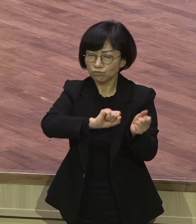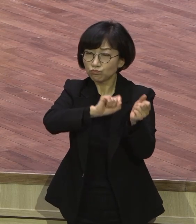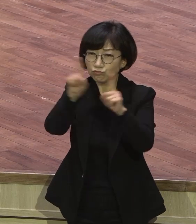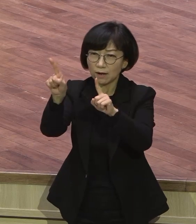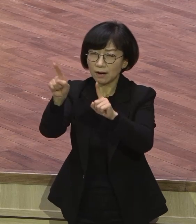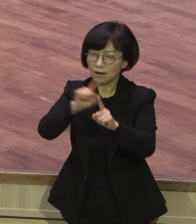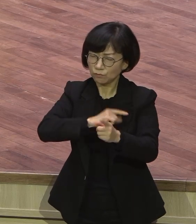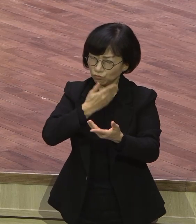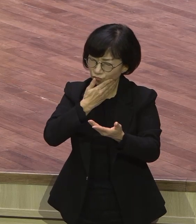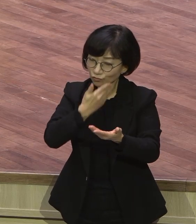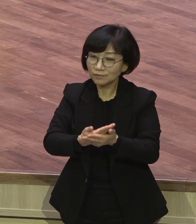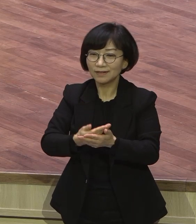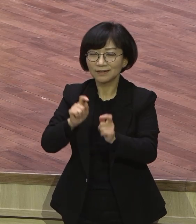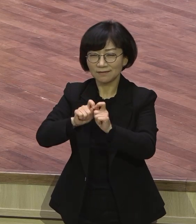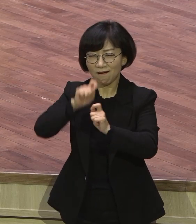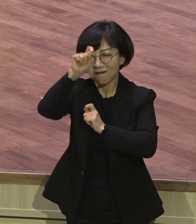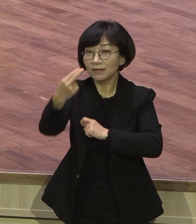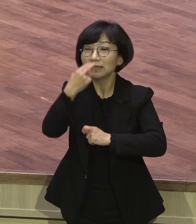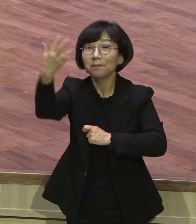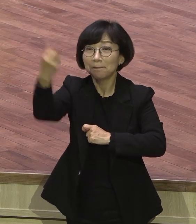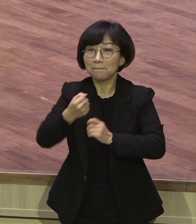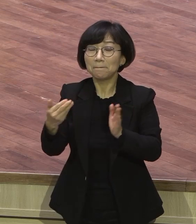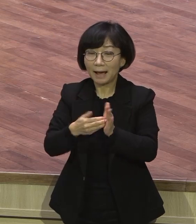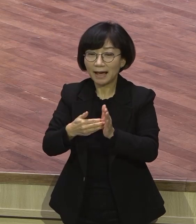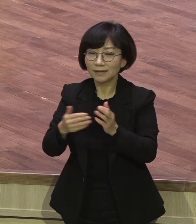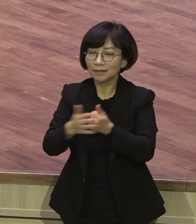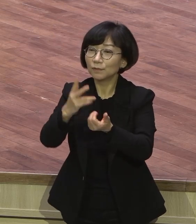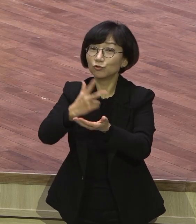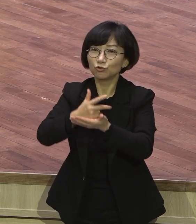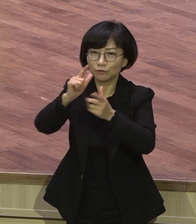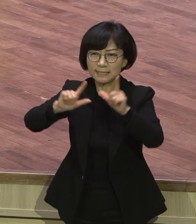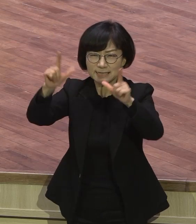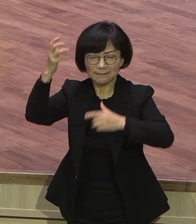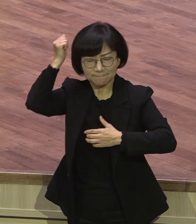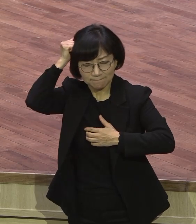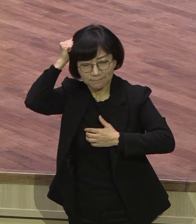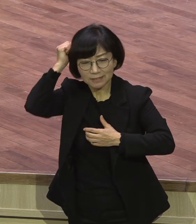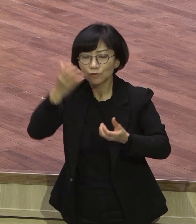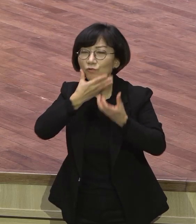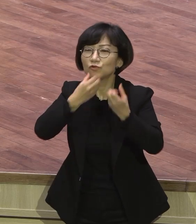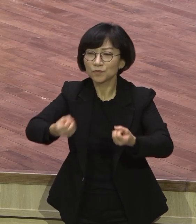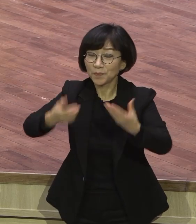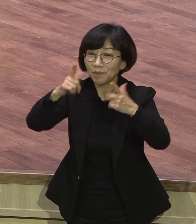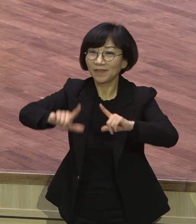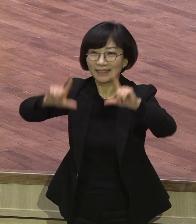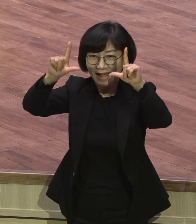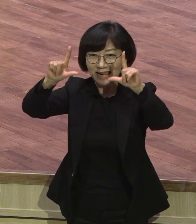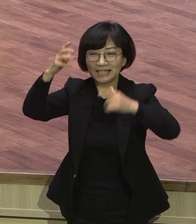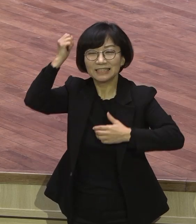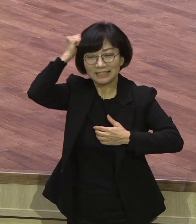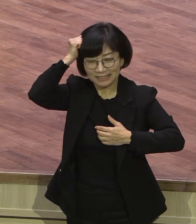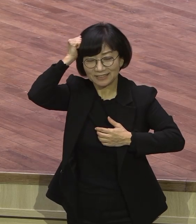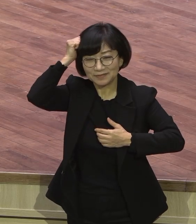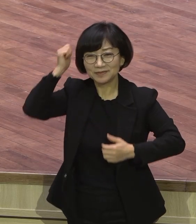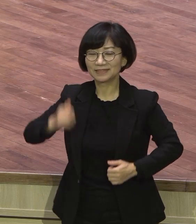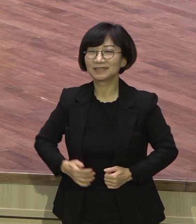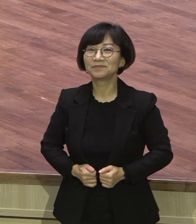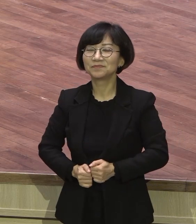생명을 얻었기 때문에 이 날을 최고의 축복된 날로 의미 있는 그런 날로 지킵니다 그렇기 때문에